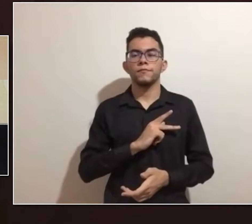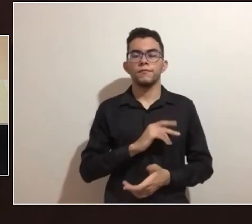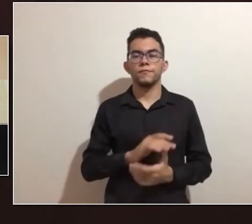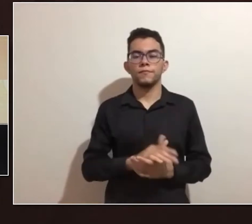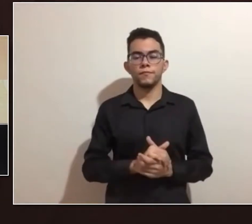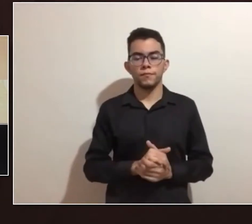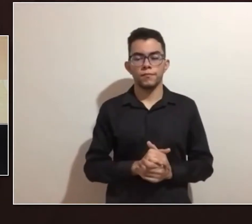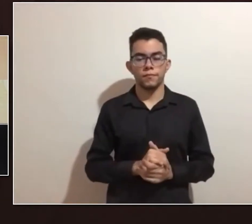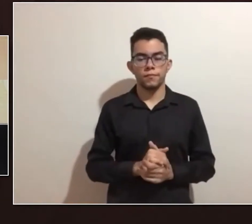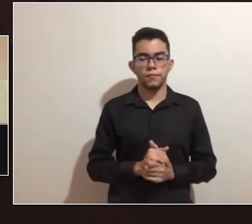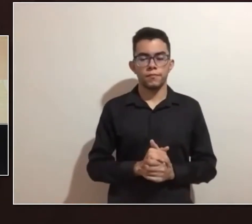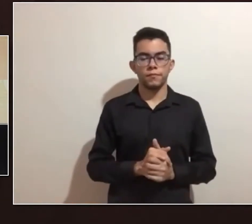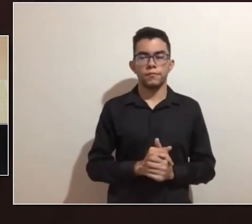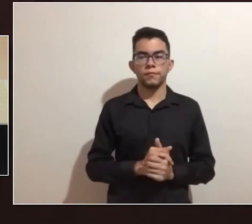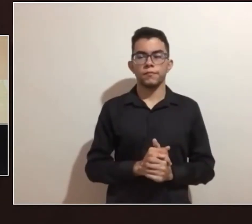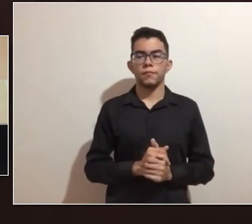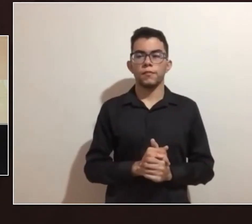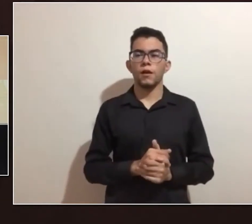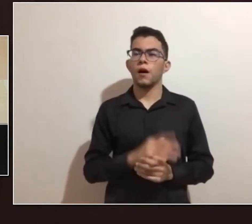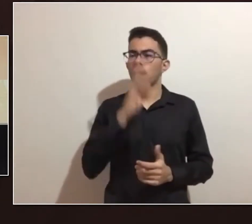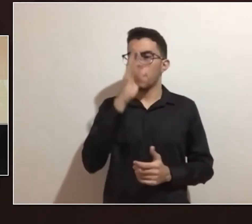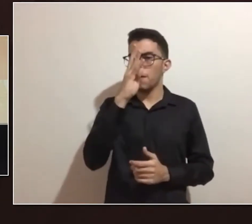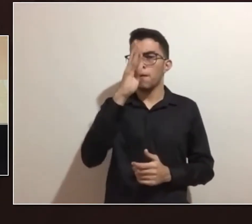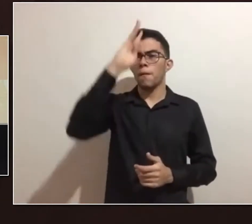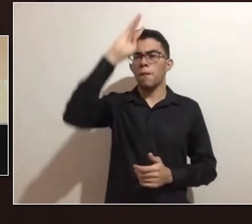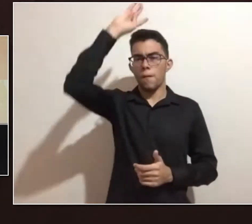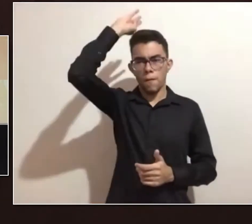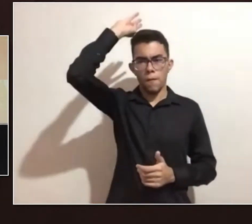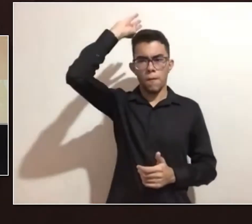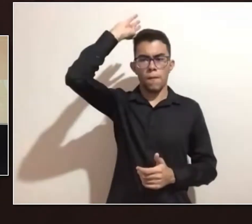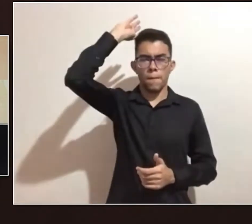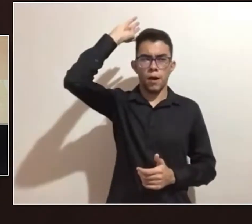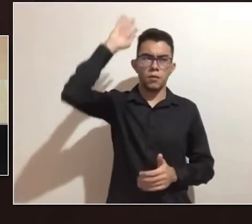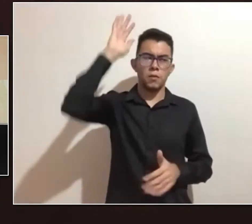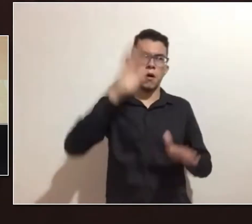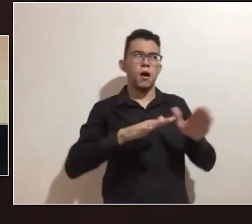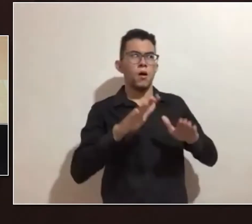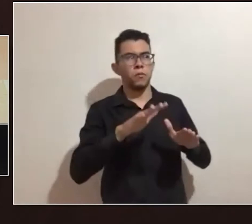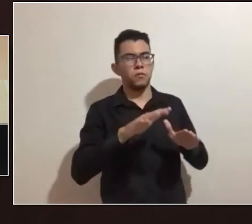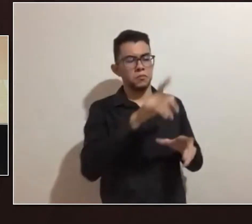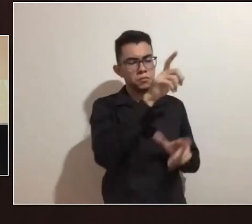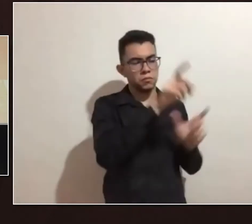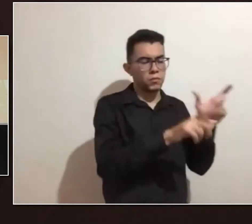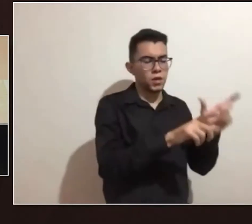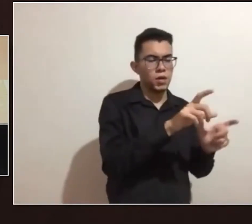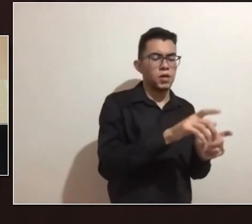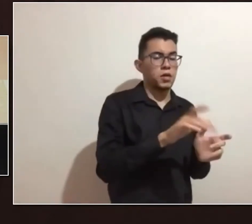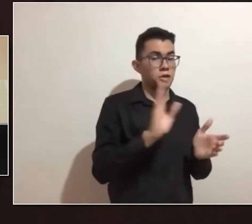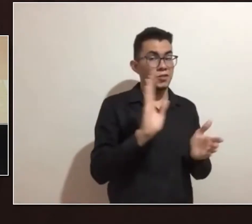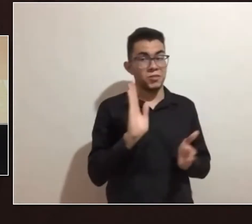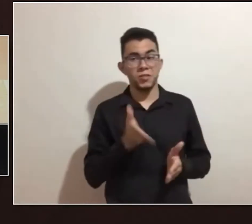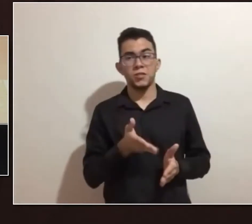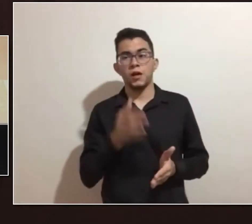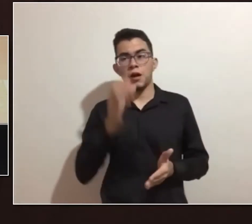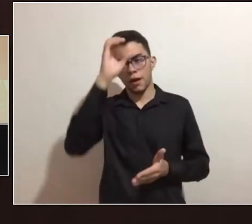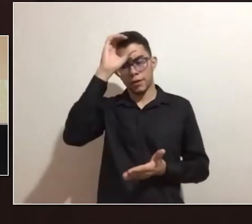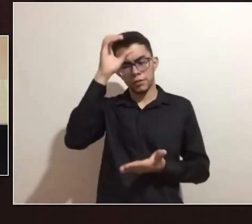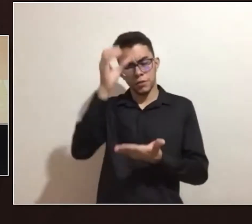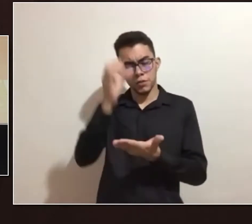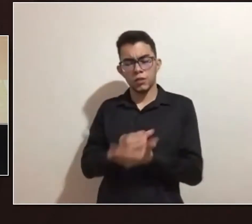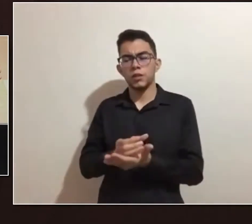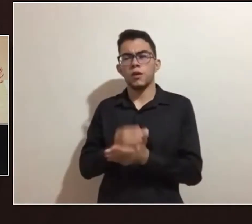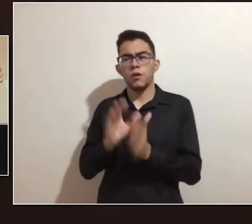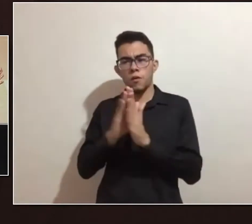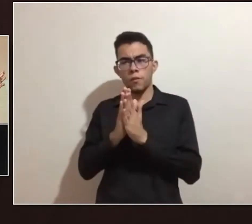assim, esses romanos, né, muitos deles já eram crentes, muito provavelmente frutos daqueles